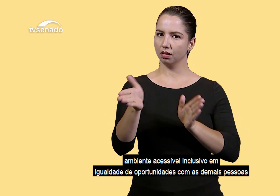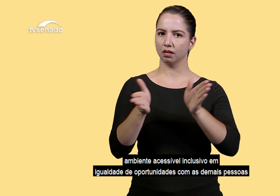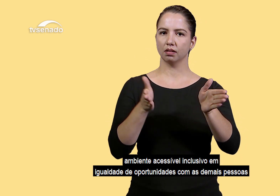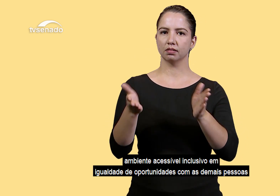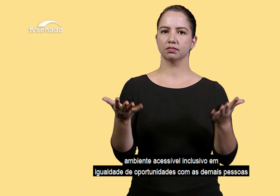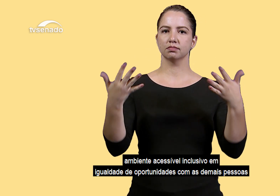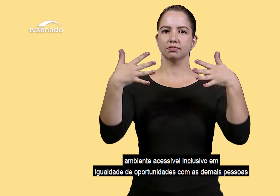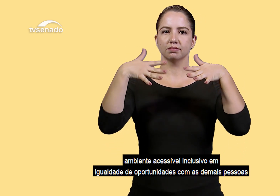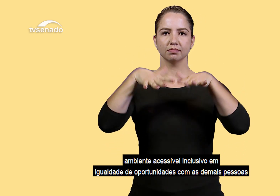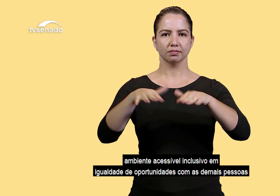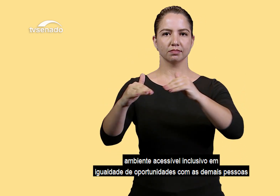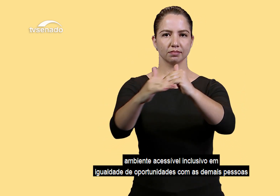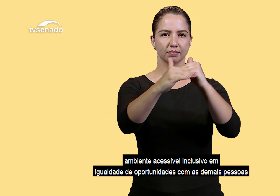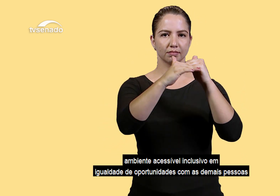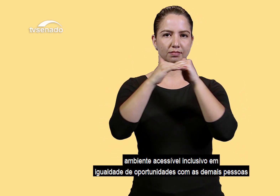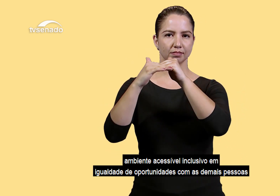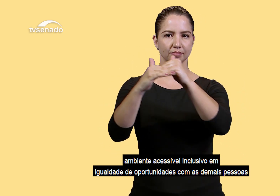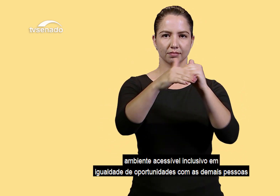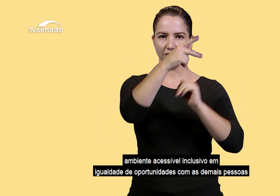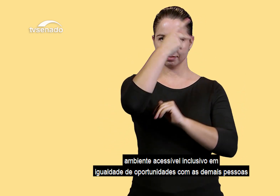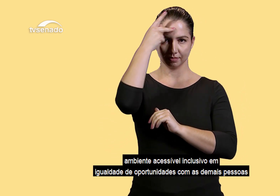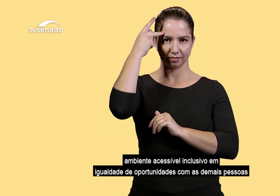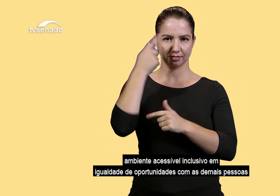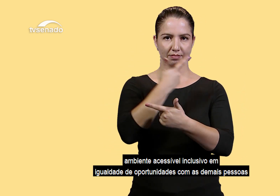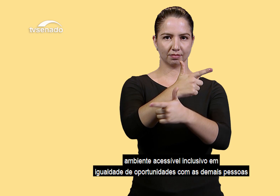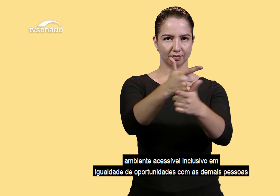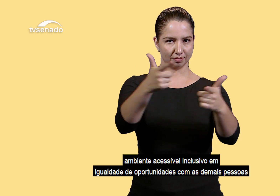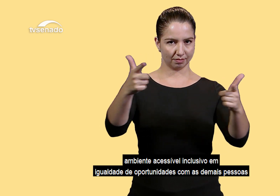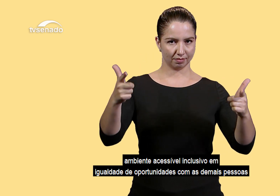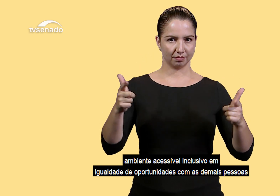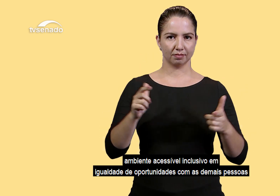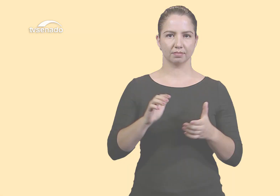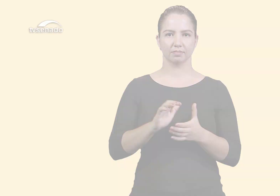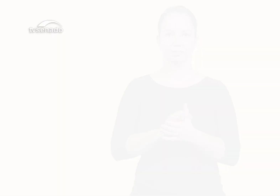e igualdade de oportunidades com as demais pessoas.